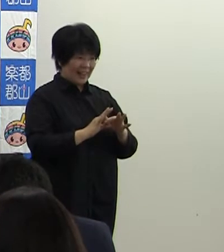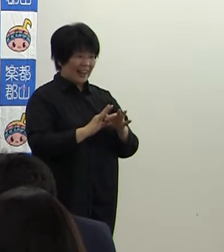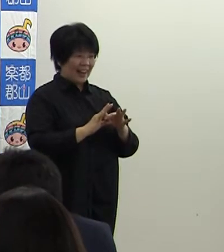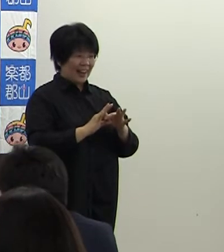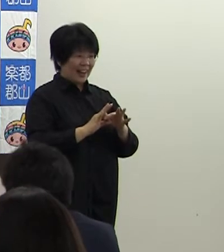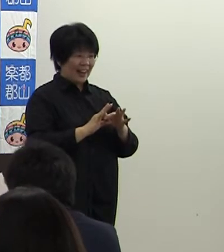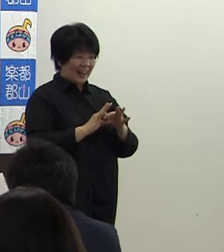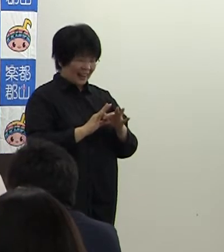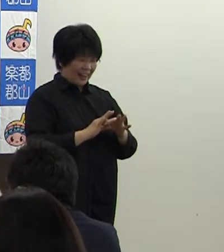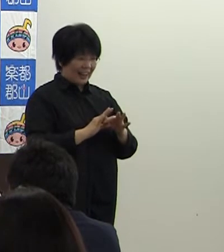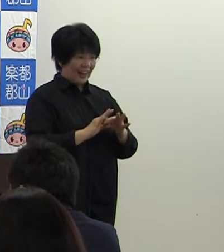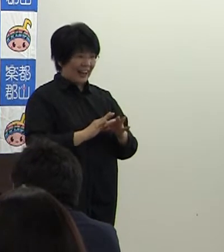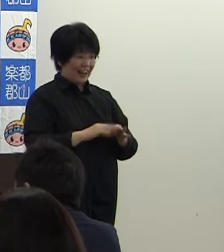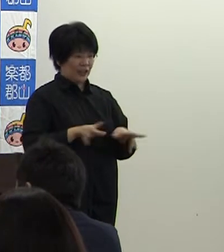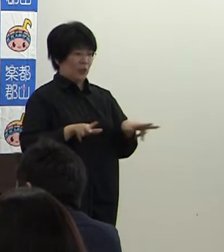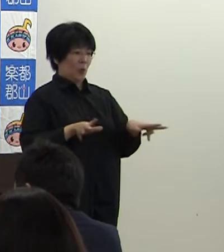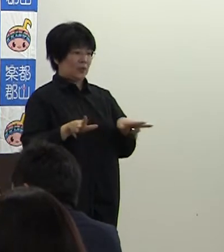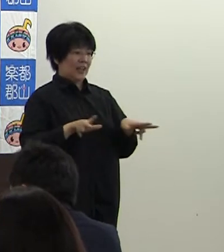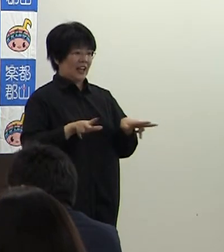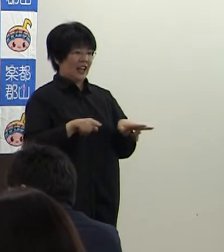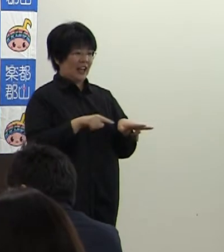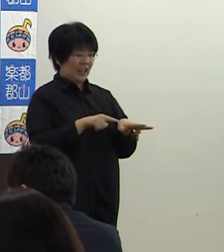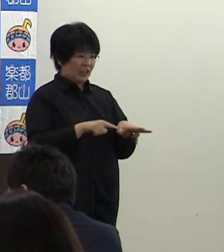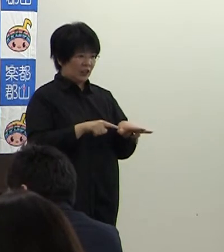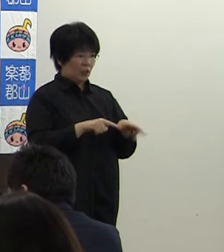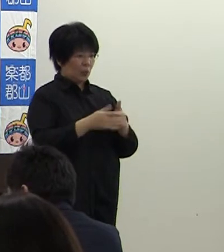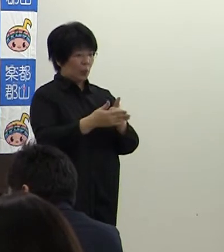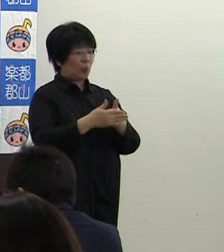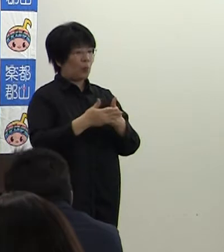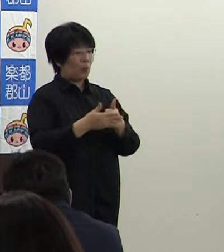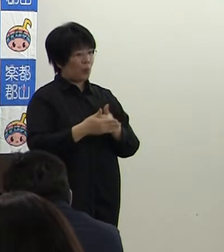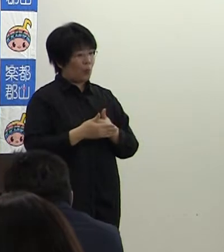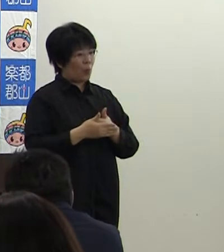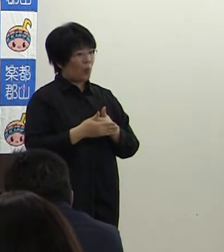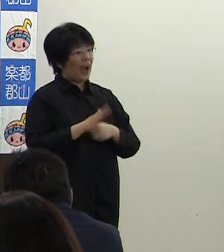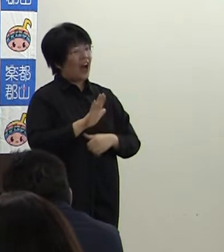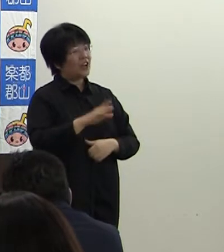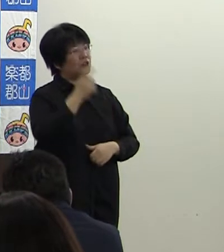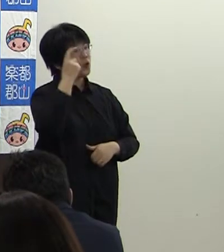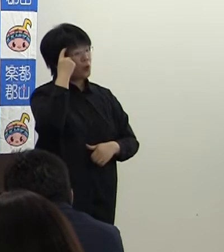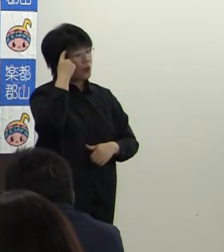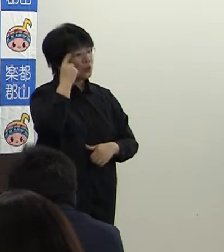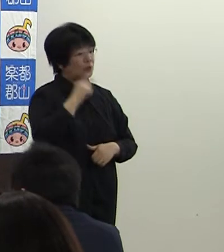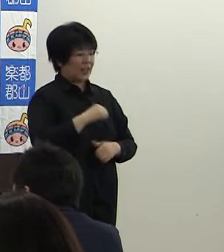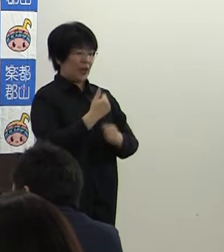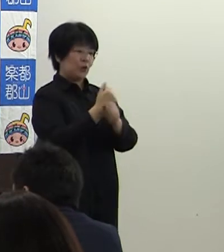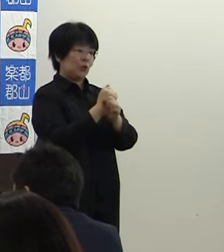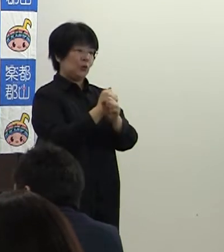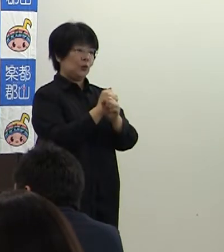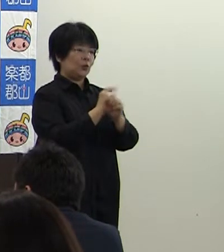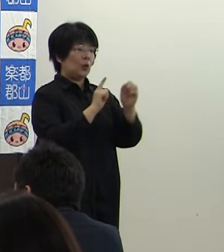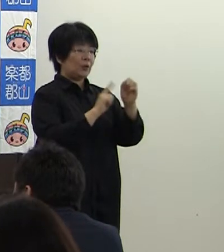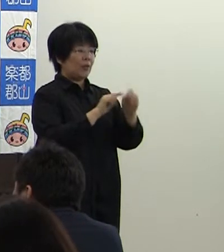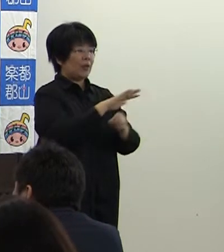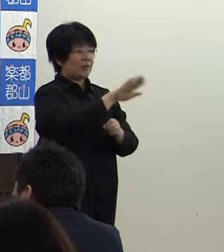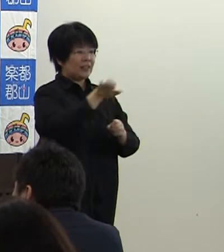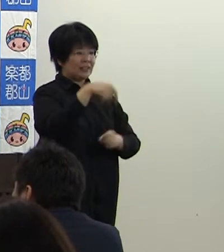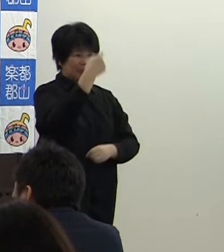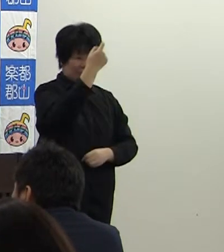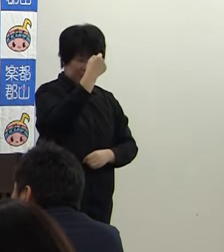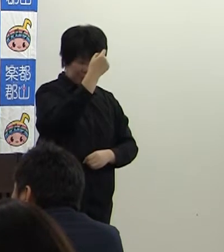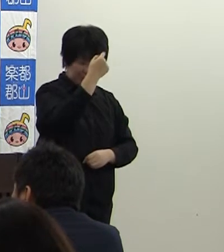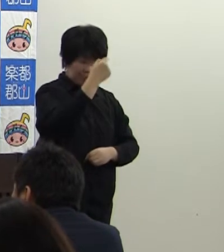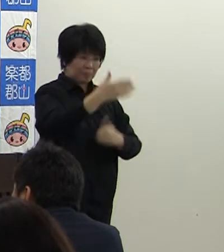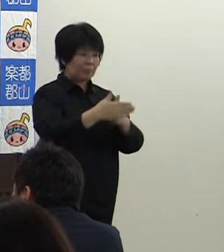ますとインバウンドにもつながりますので、さらにどういう点に工夫したらいいか、皆様からいろいろご指摘もいただければと思っております